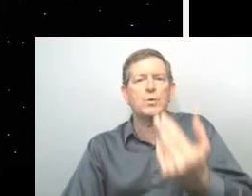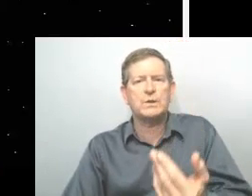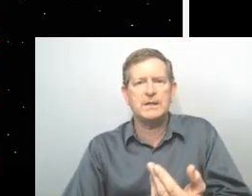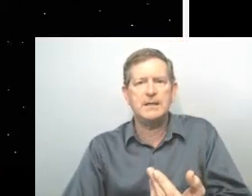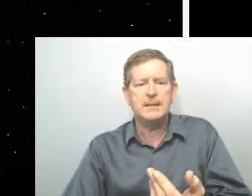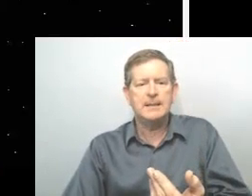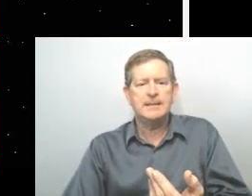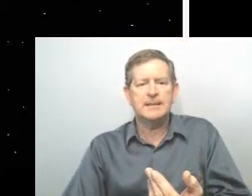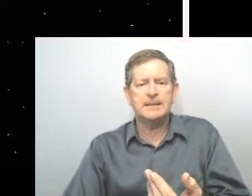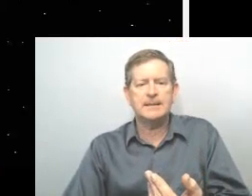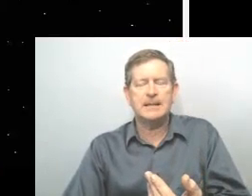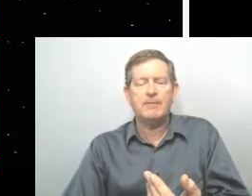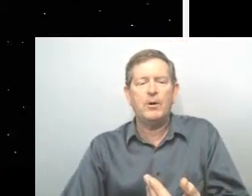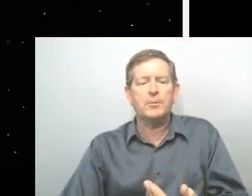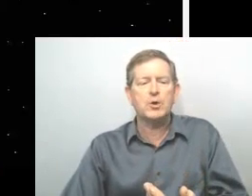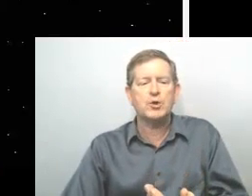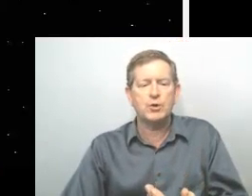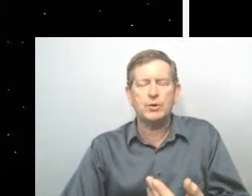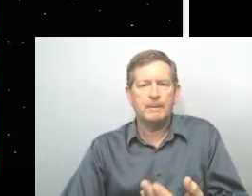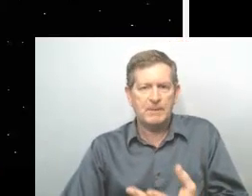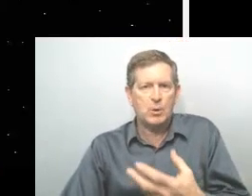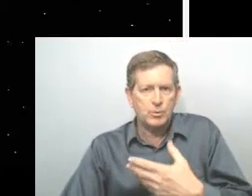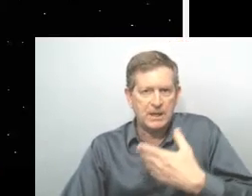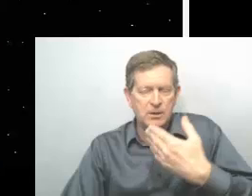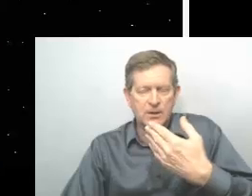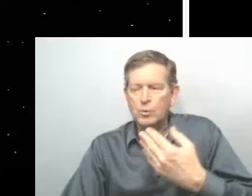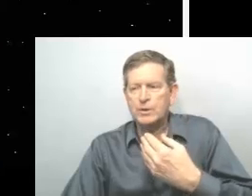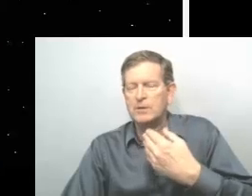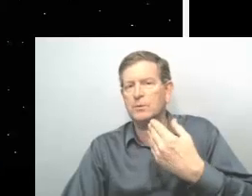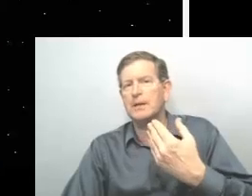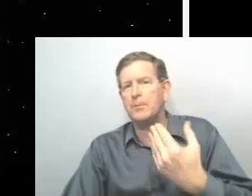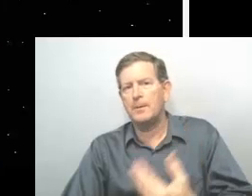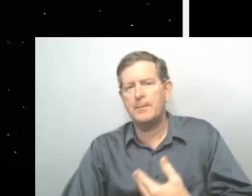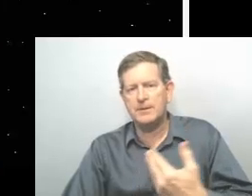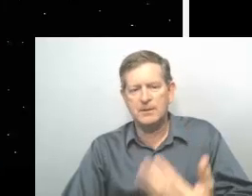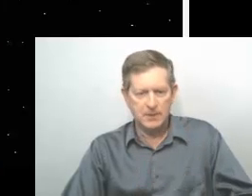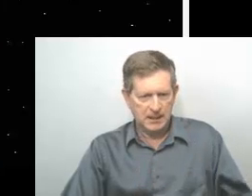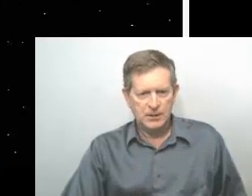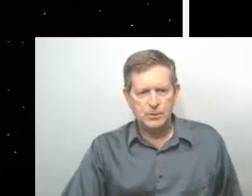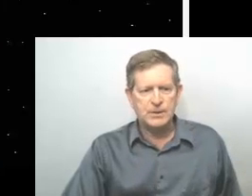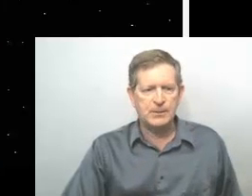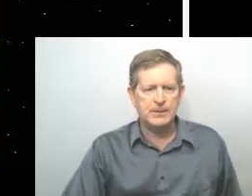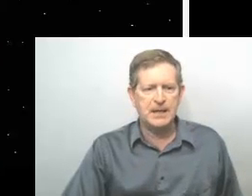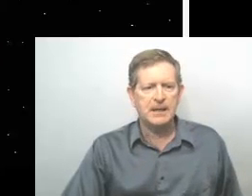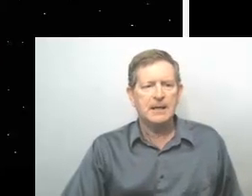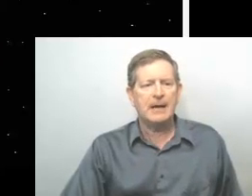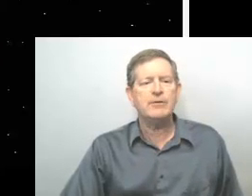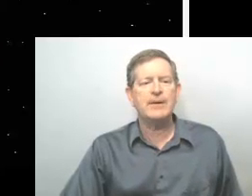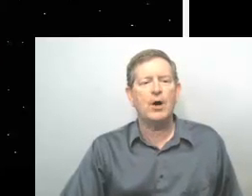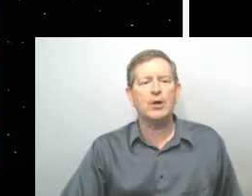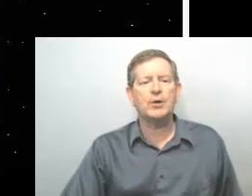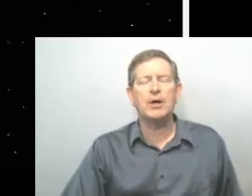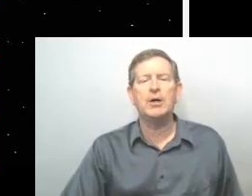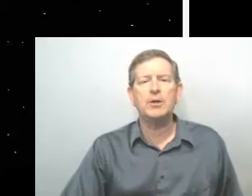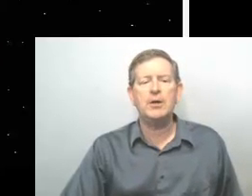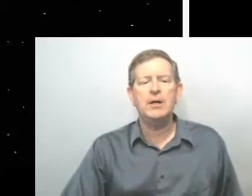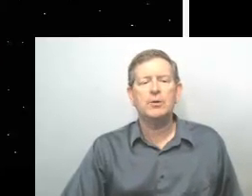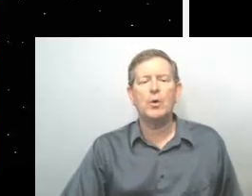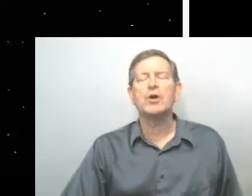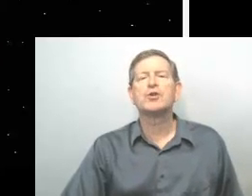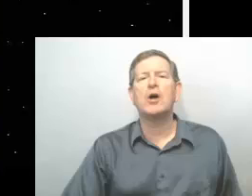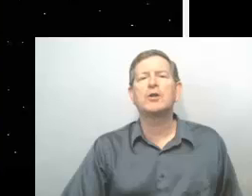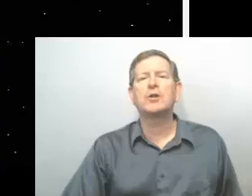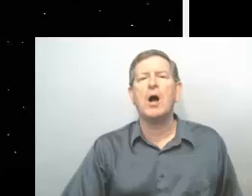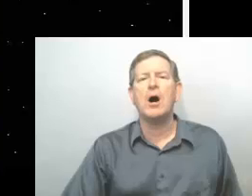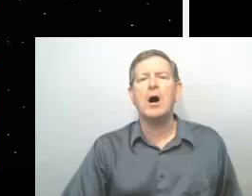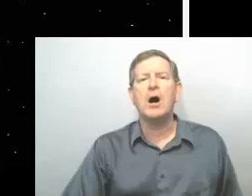vous prononcer la forme de je, la conjugaison de la première personne du singulier. Là, vous allez entendre,